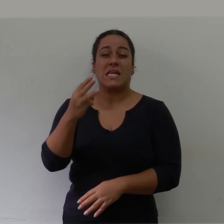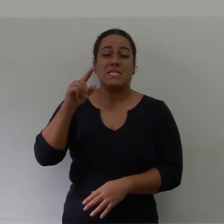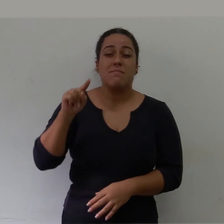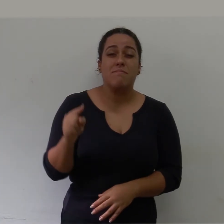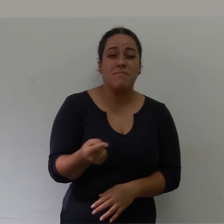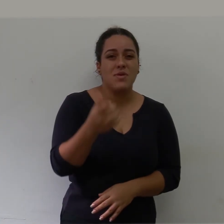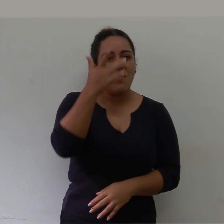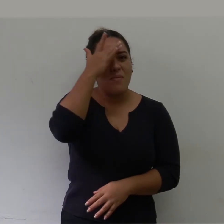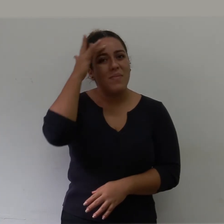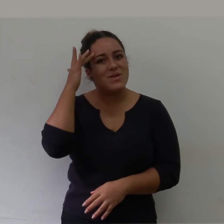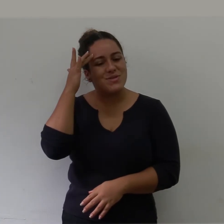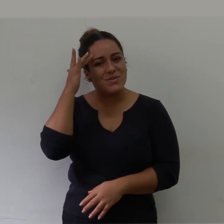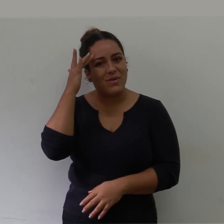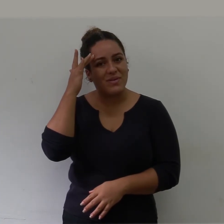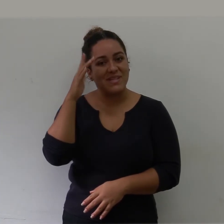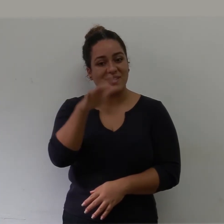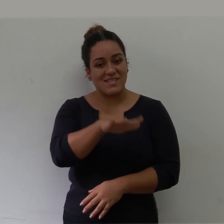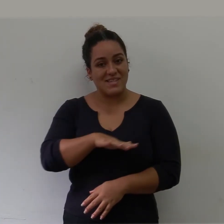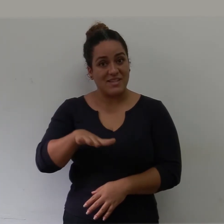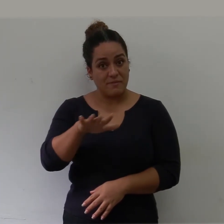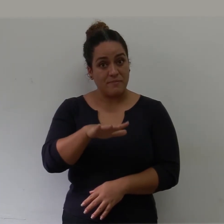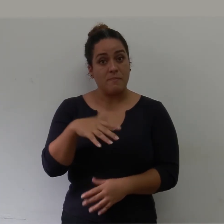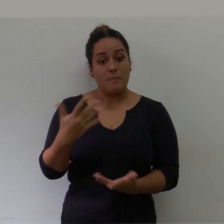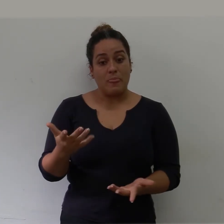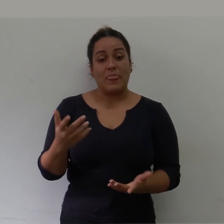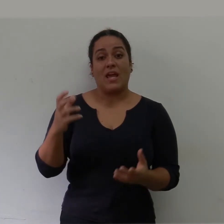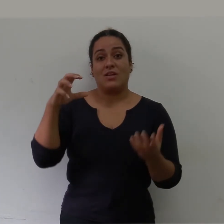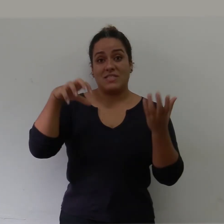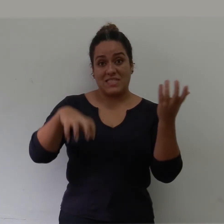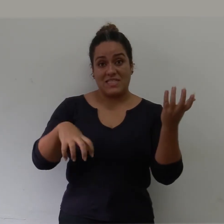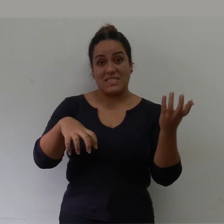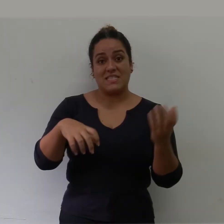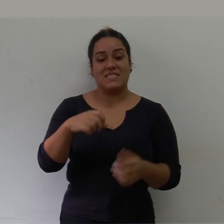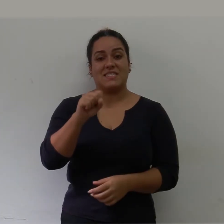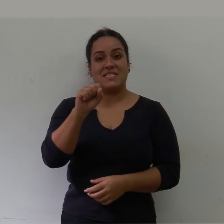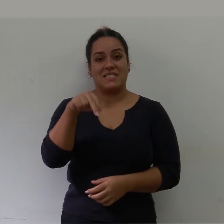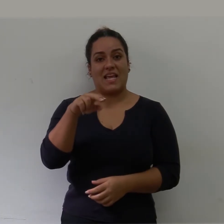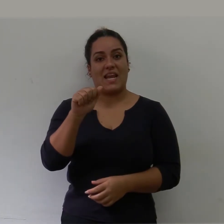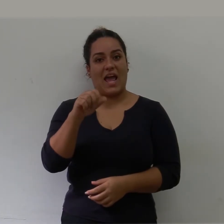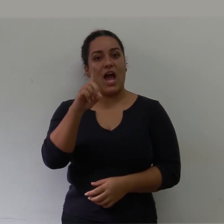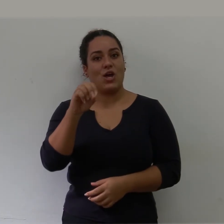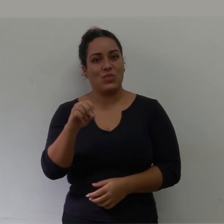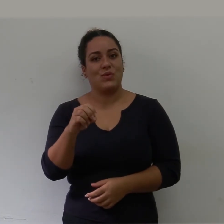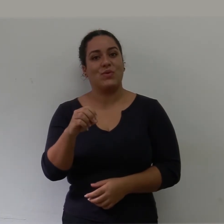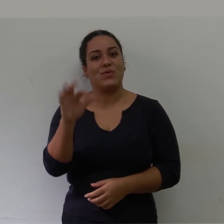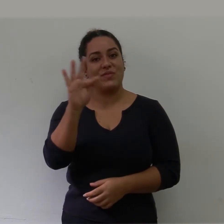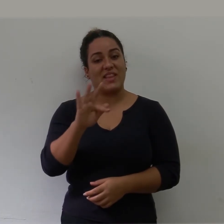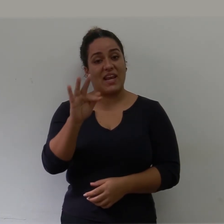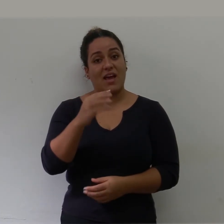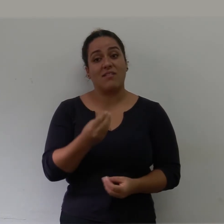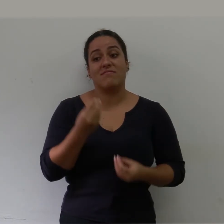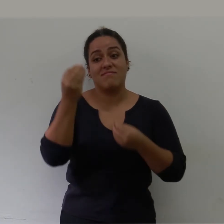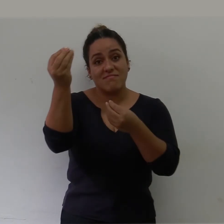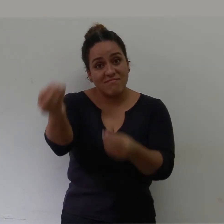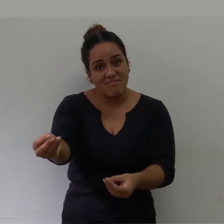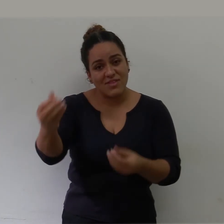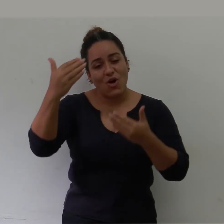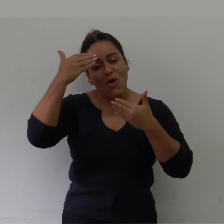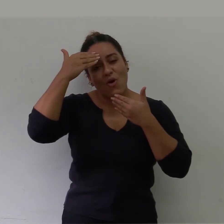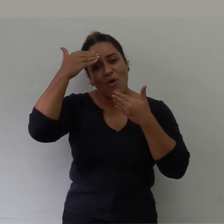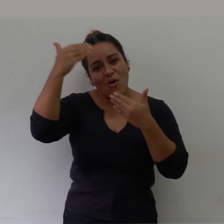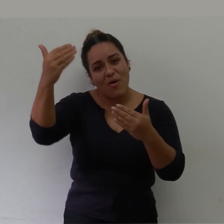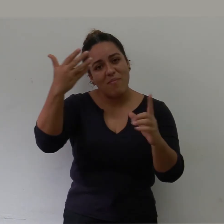mil pessoas quando o Senado Federal entregou a Cláudio o título de Comendador de Direitos